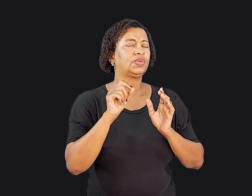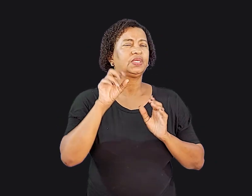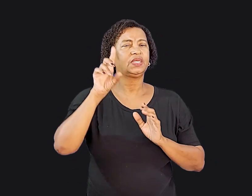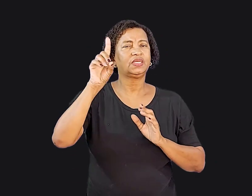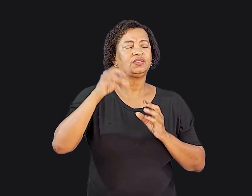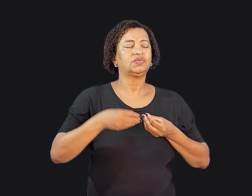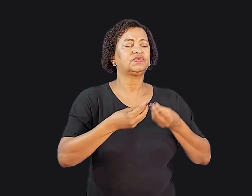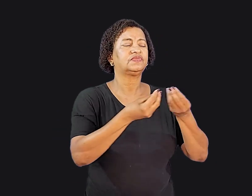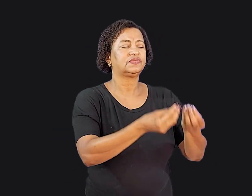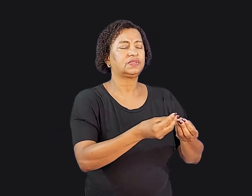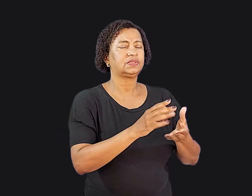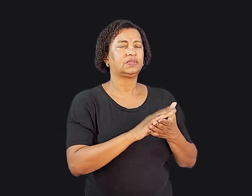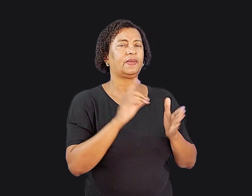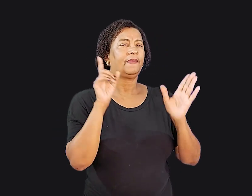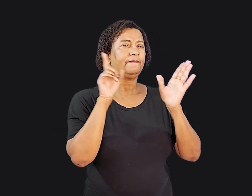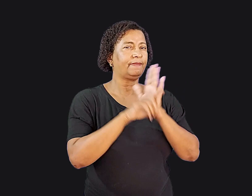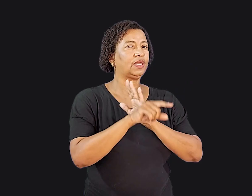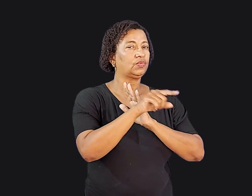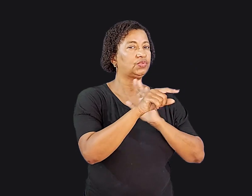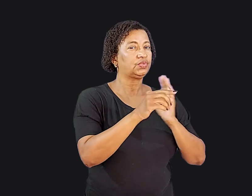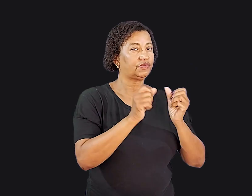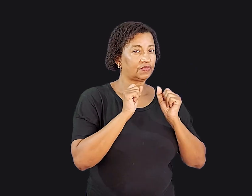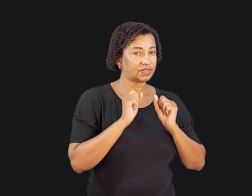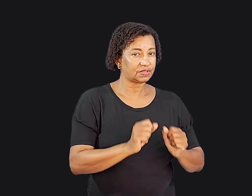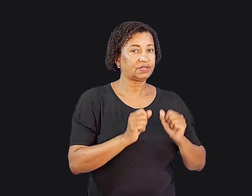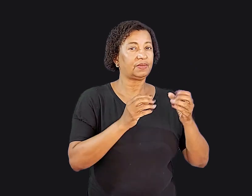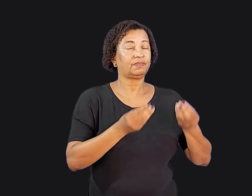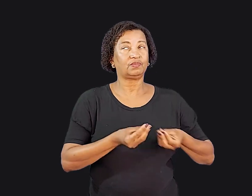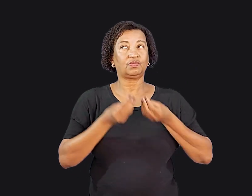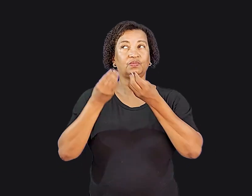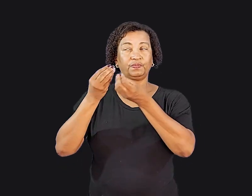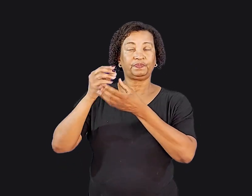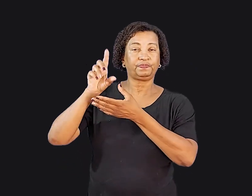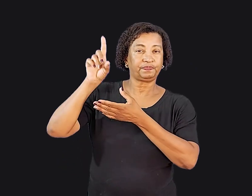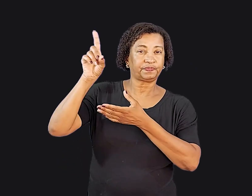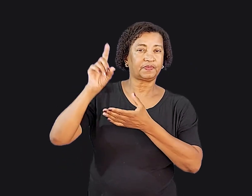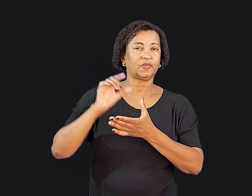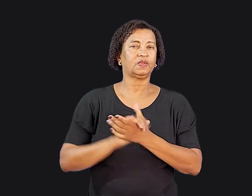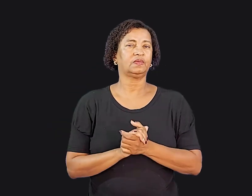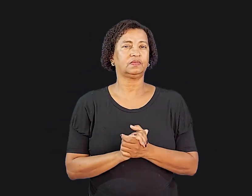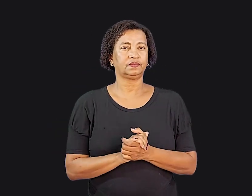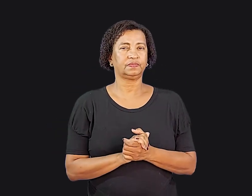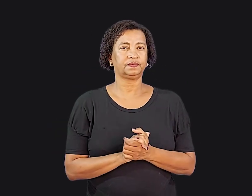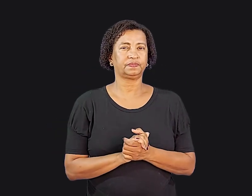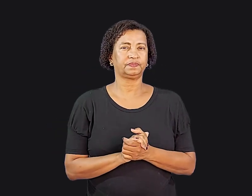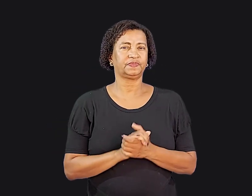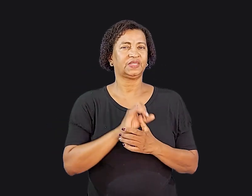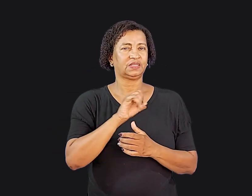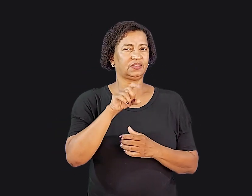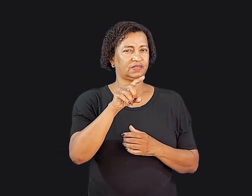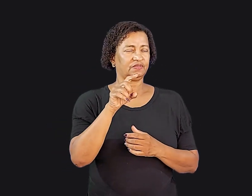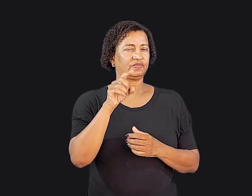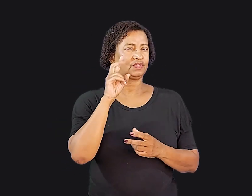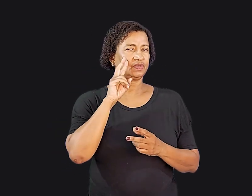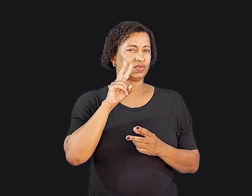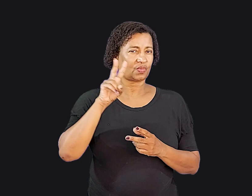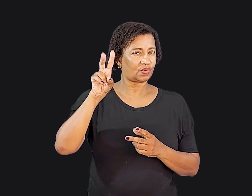vai colocar na sua mão. Pergunte o que você pode pôr nas mãos de Deus. Se você olhar para o alto, como